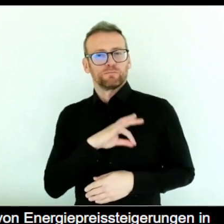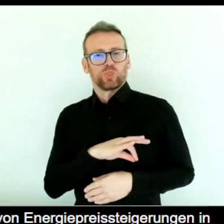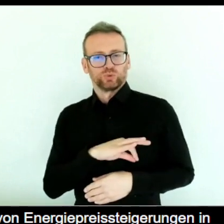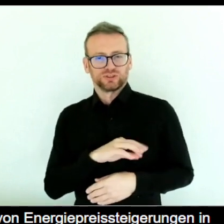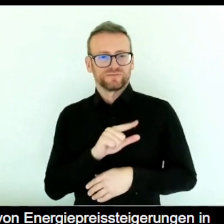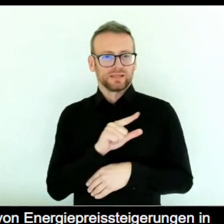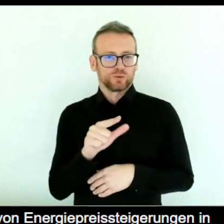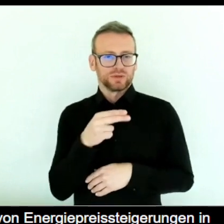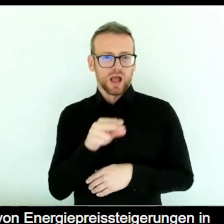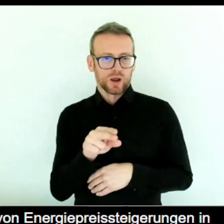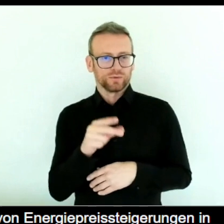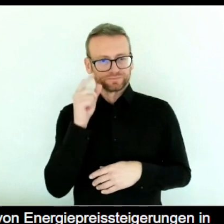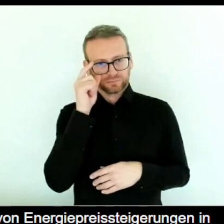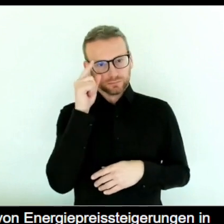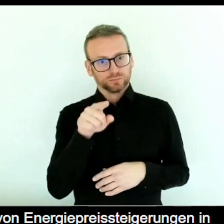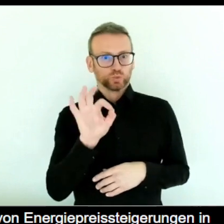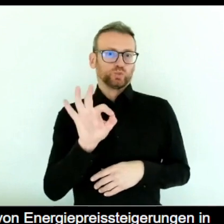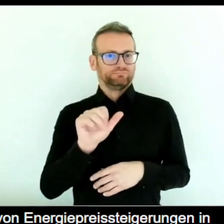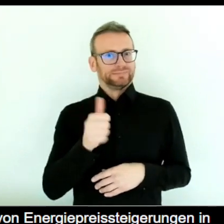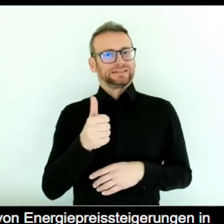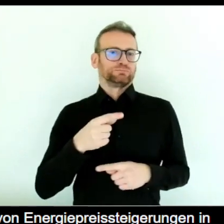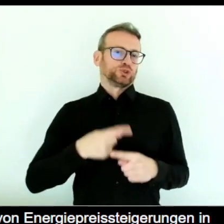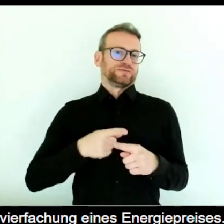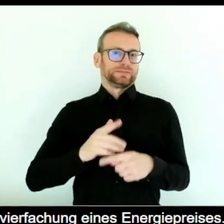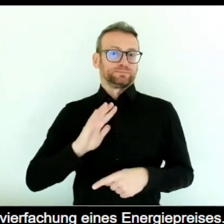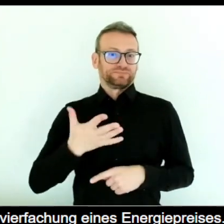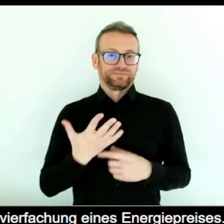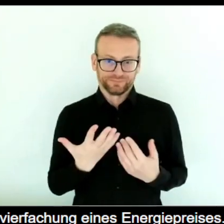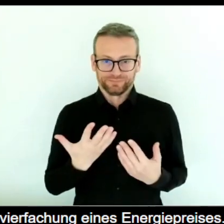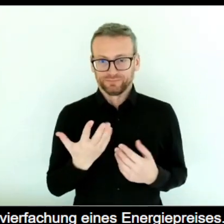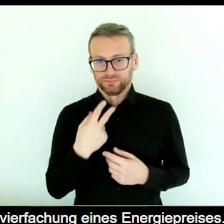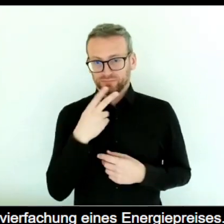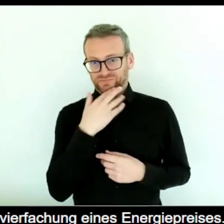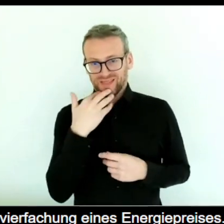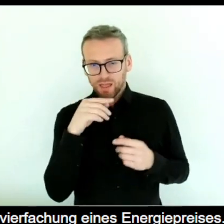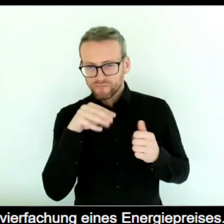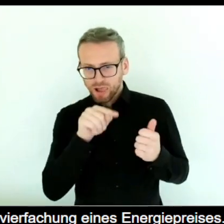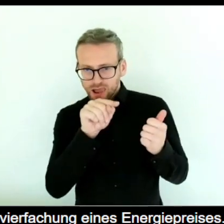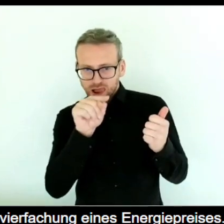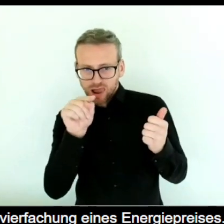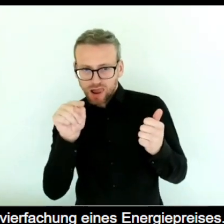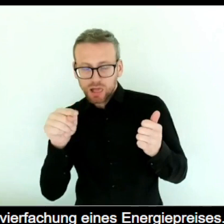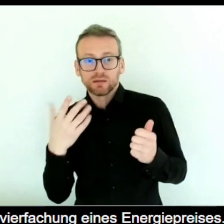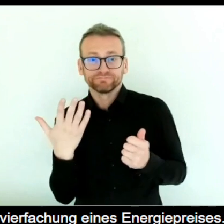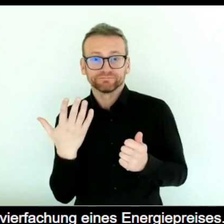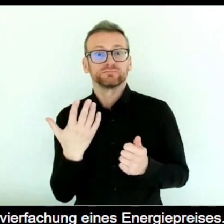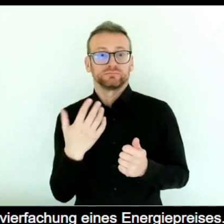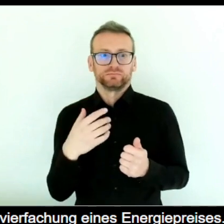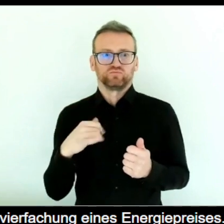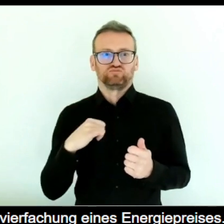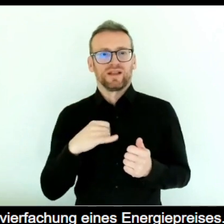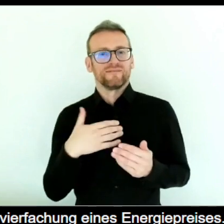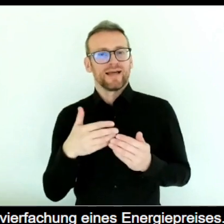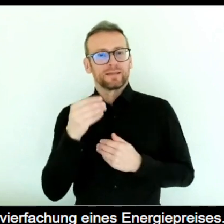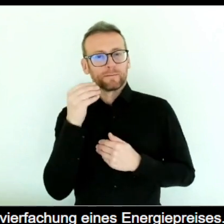Kursgebühren anfallen. Und insofern wollen wir jetzt ein Gesamtkonzept erarbeiten, wie die handwerklichen